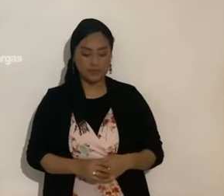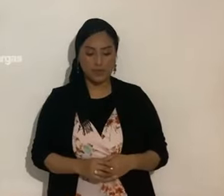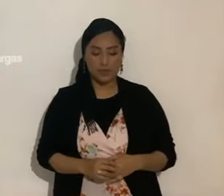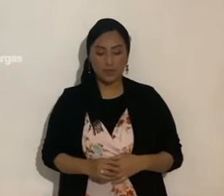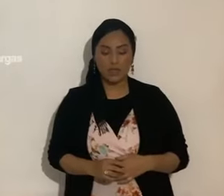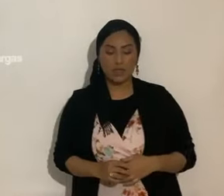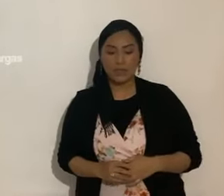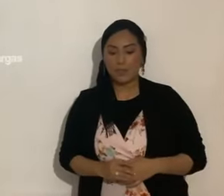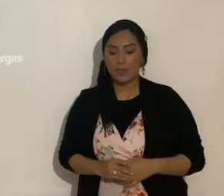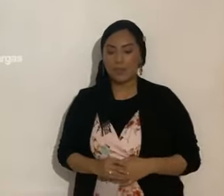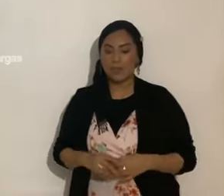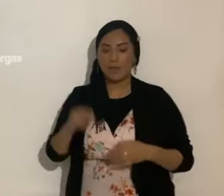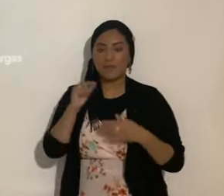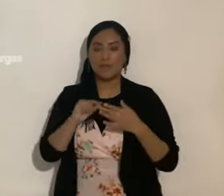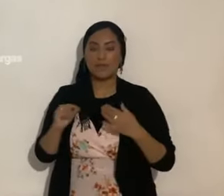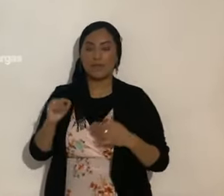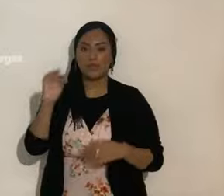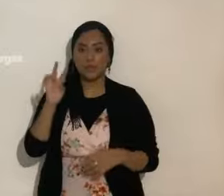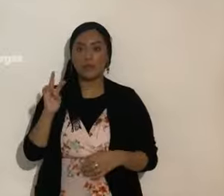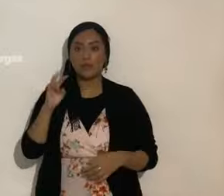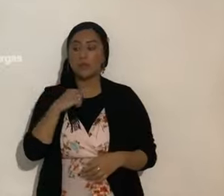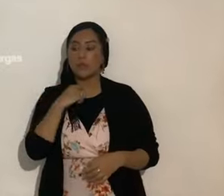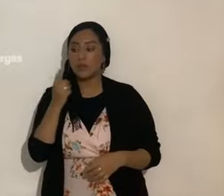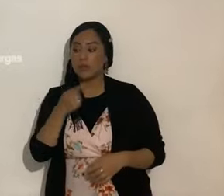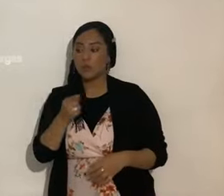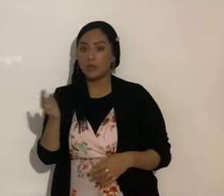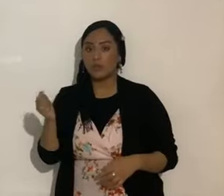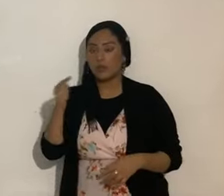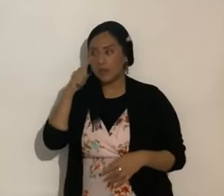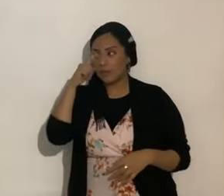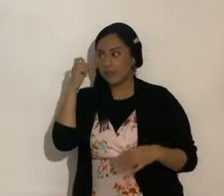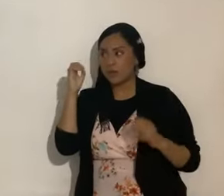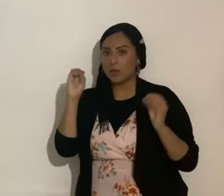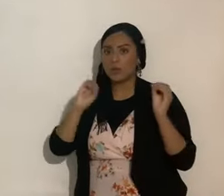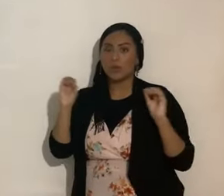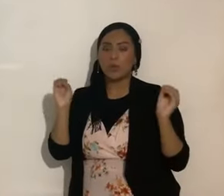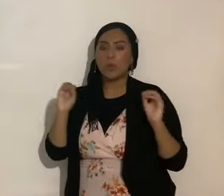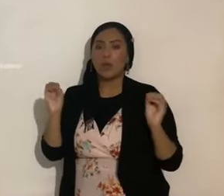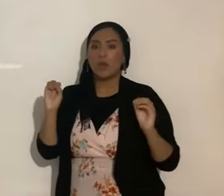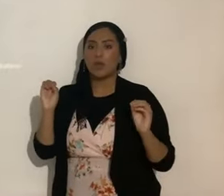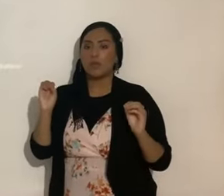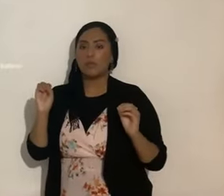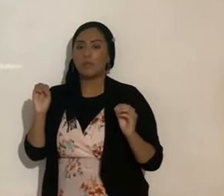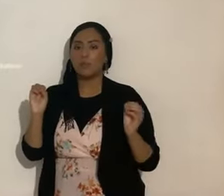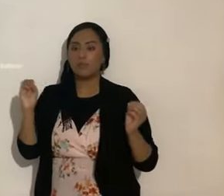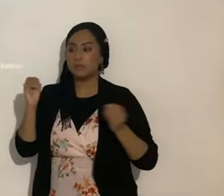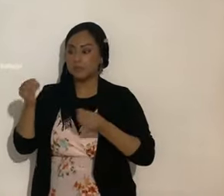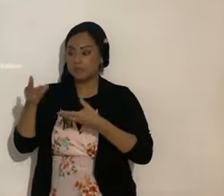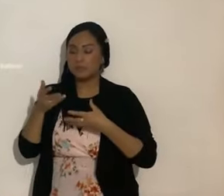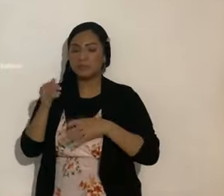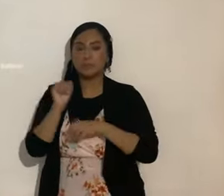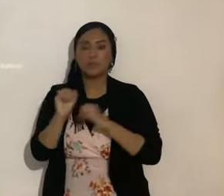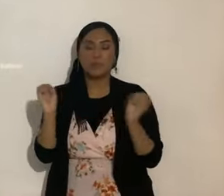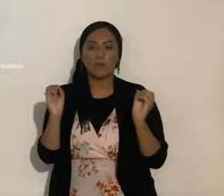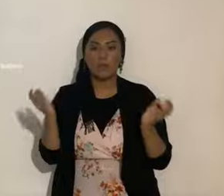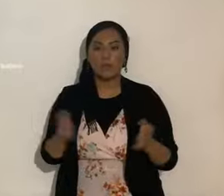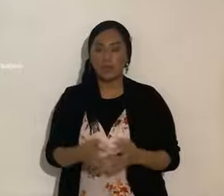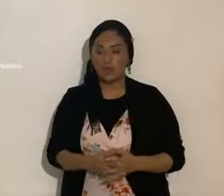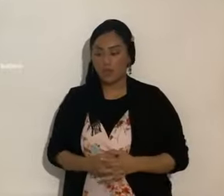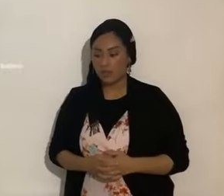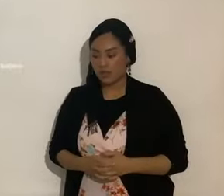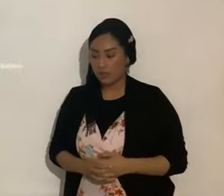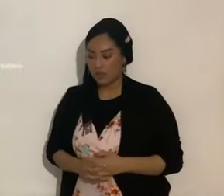Bueno, verso 7, le dijeron, porque nadie nos ha contratado. Bueno, si realmente no tenían trabajo, pero bueno,